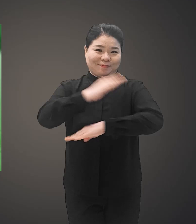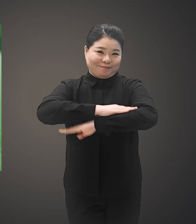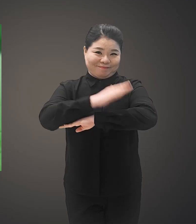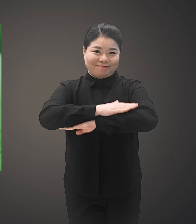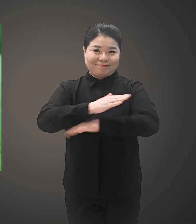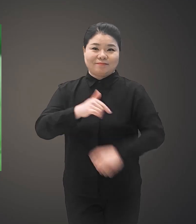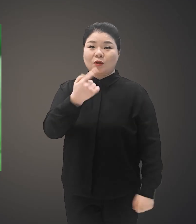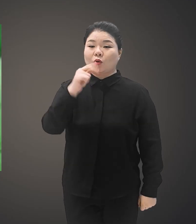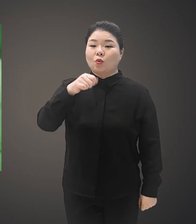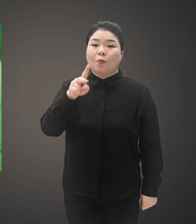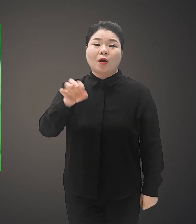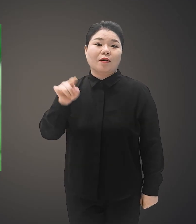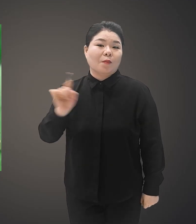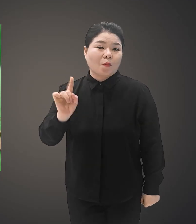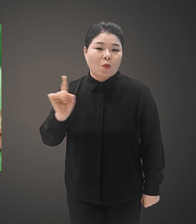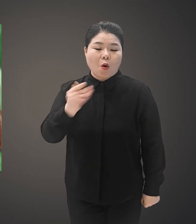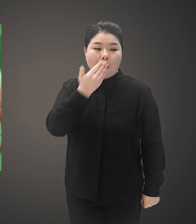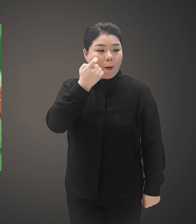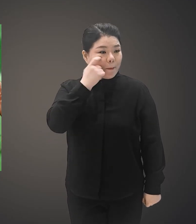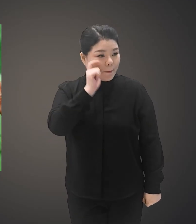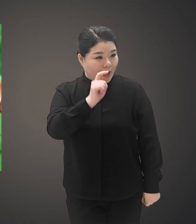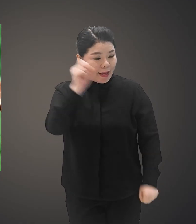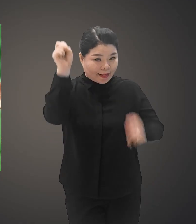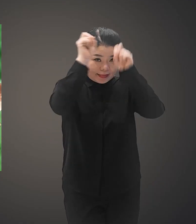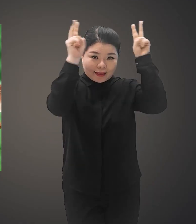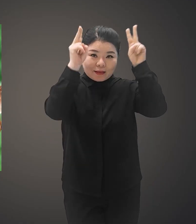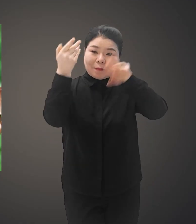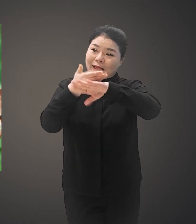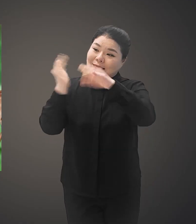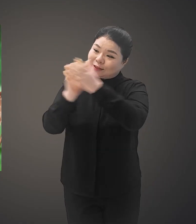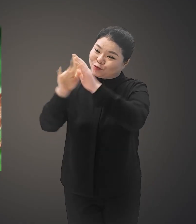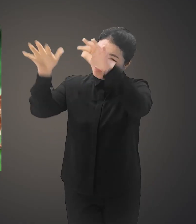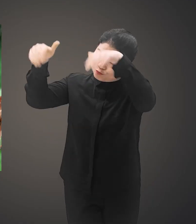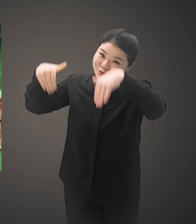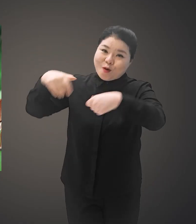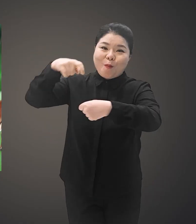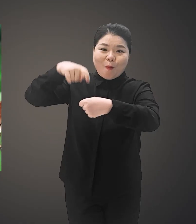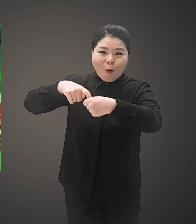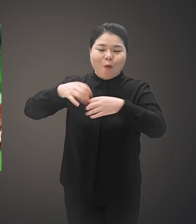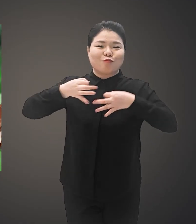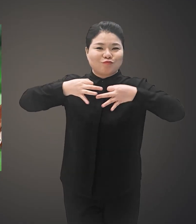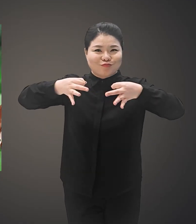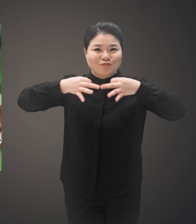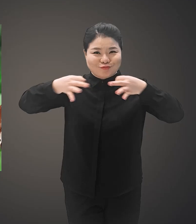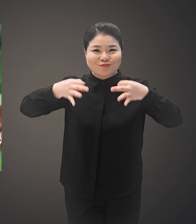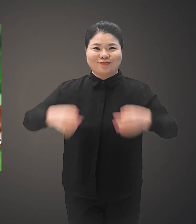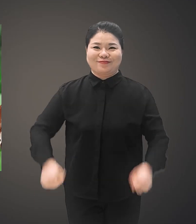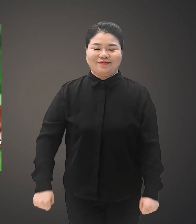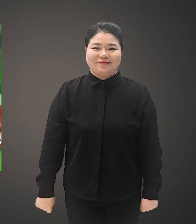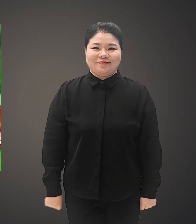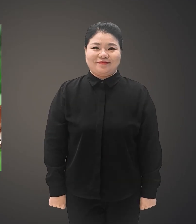농명이란 먹이를 발견한 사슴이 다른 사슴을 부르기 위해 내는 울음소리를